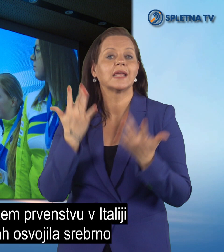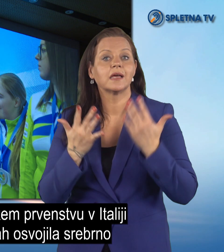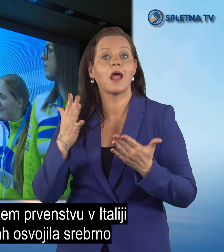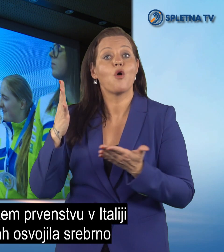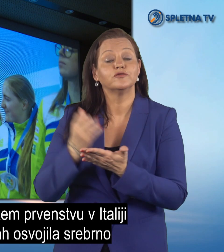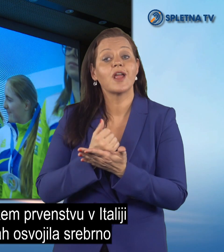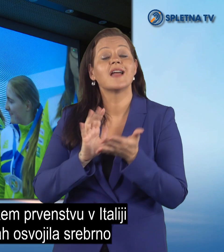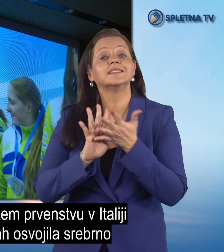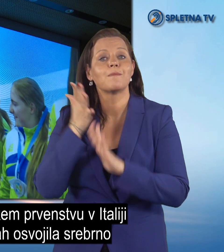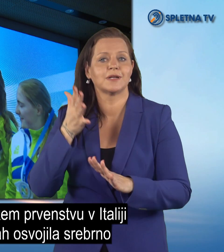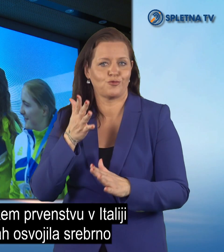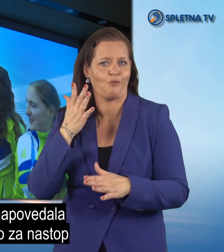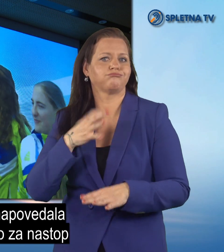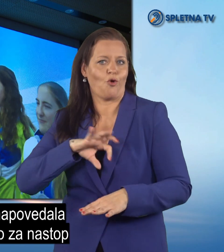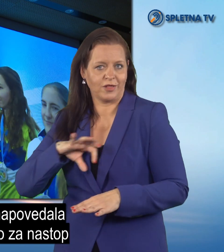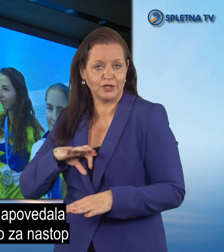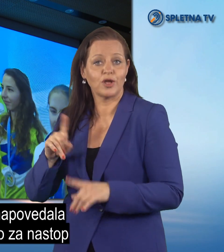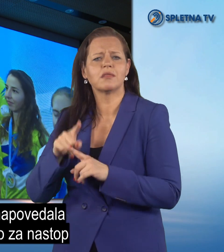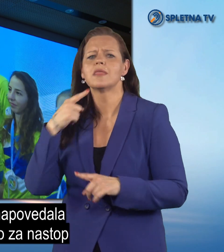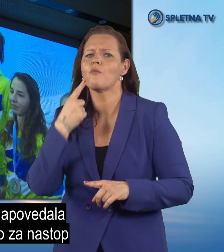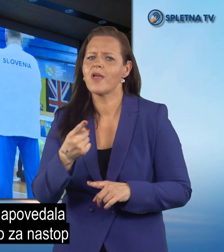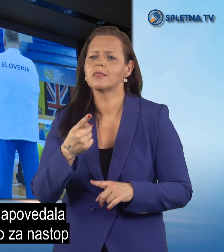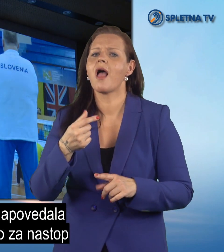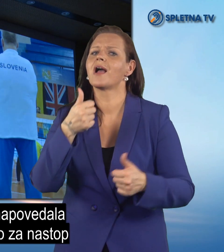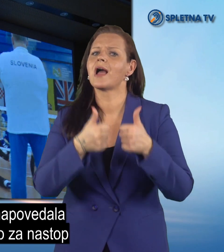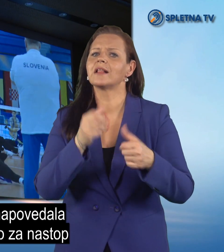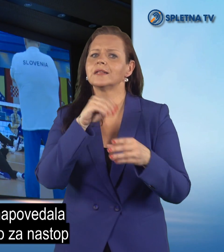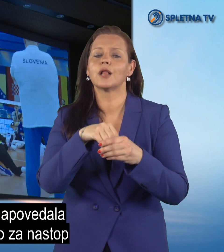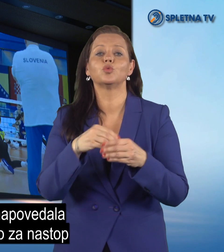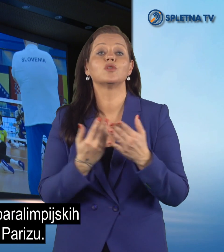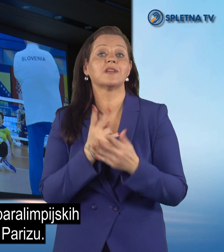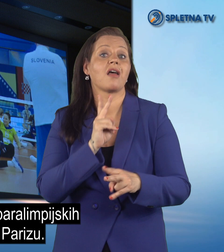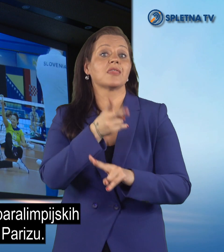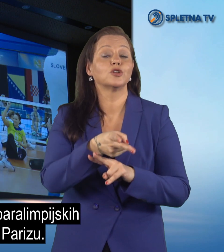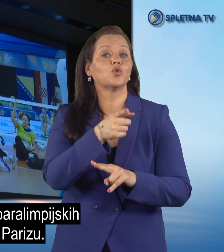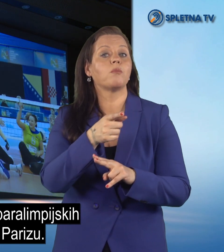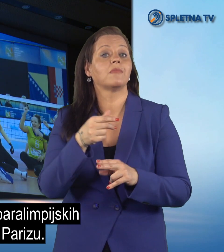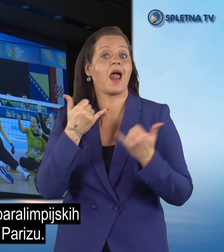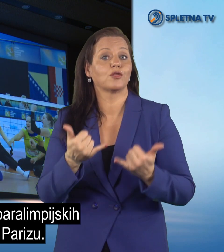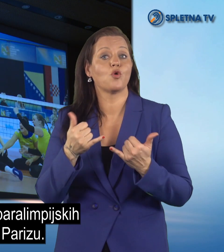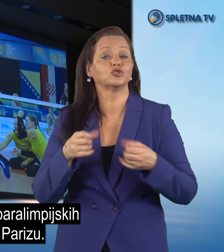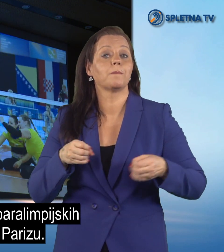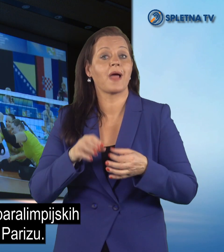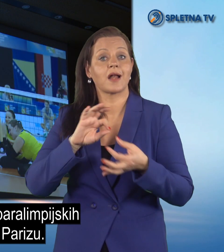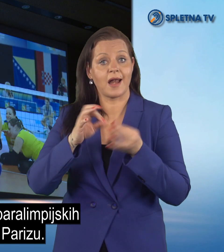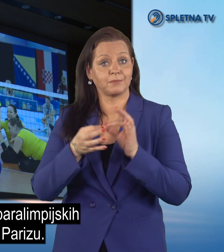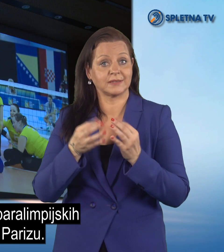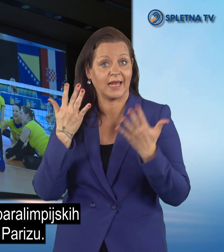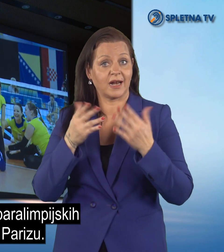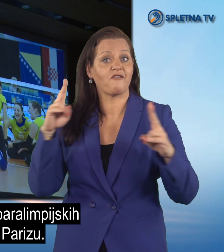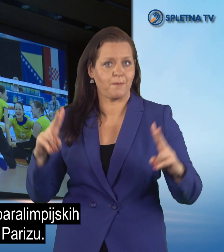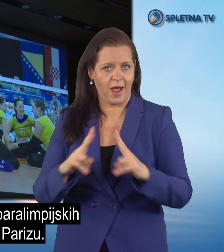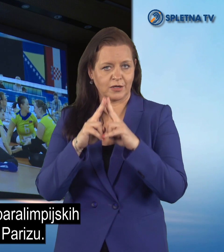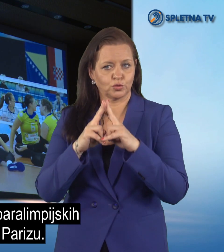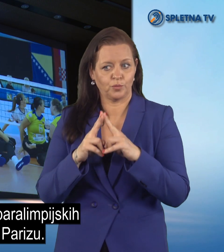igrah osvojila srebrno odličje in napovedala kandidaturo za nastop na letošnjih paraolimpijskih igrah v Parizu.